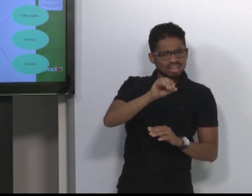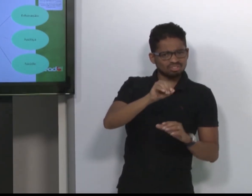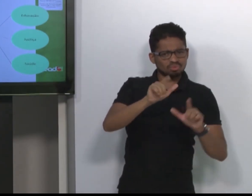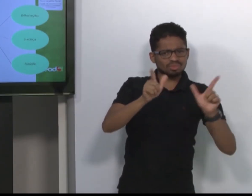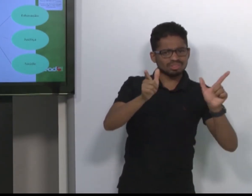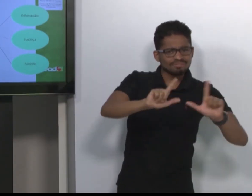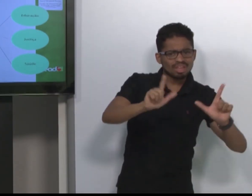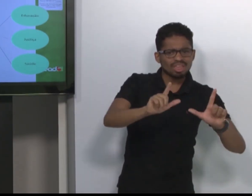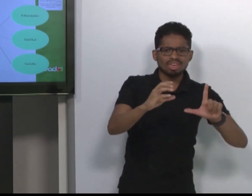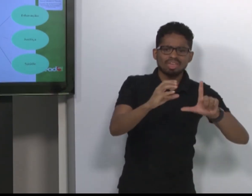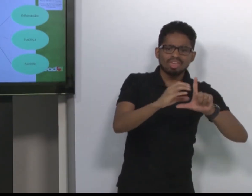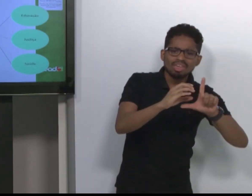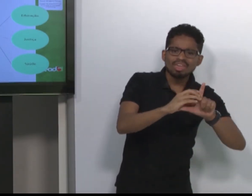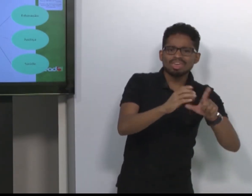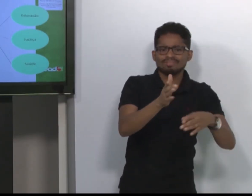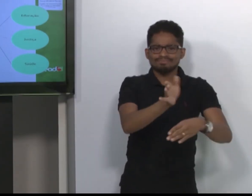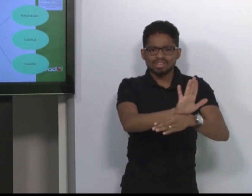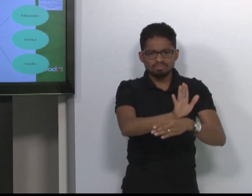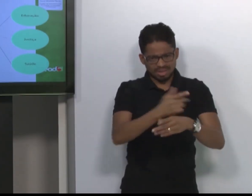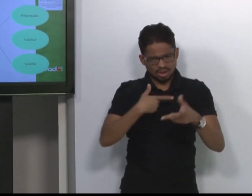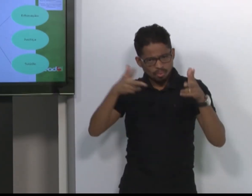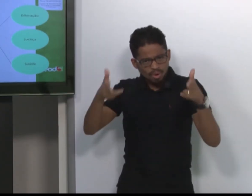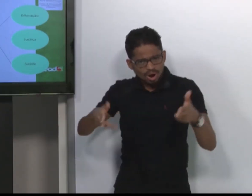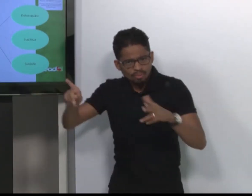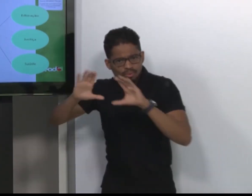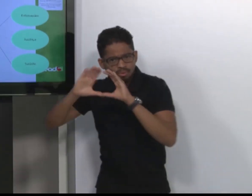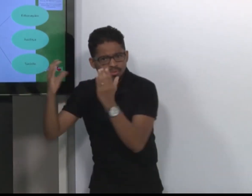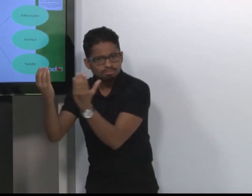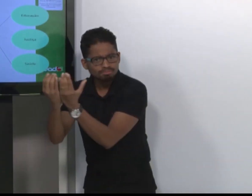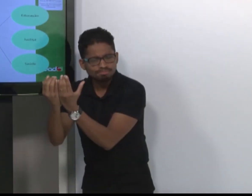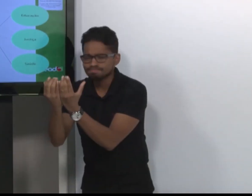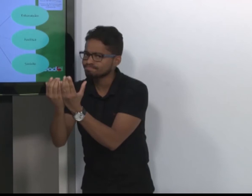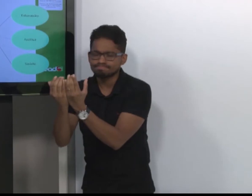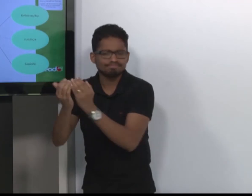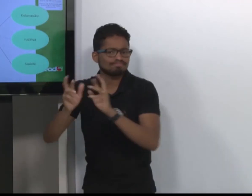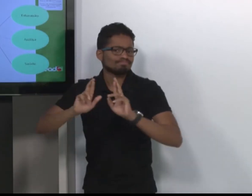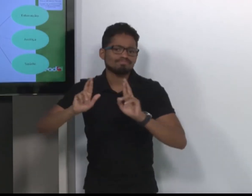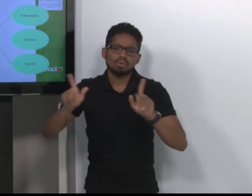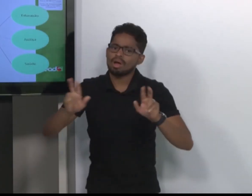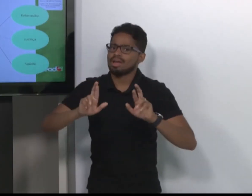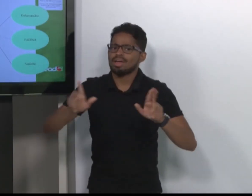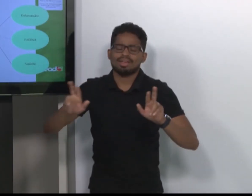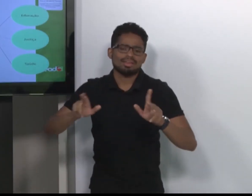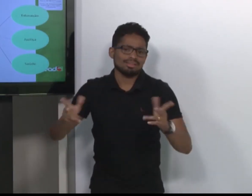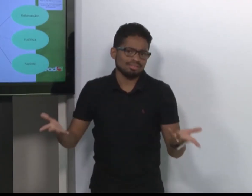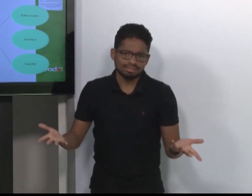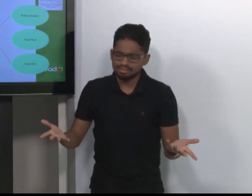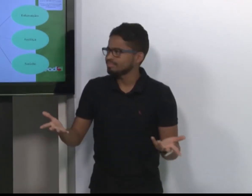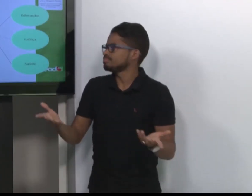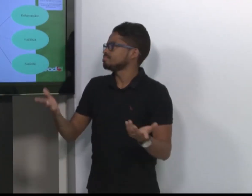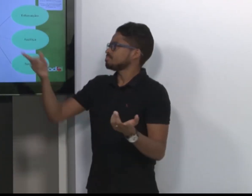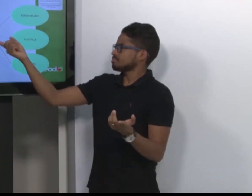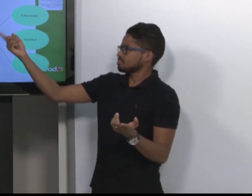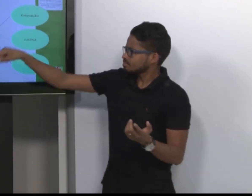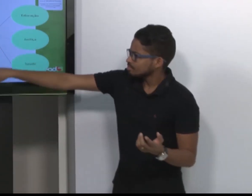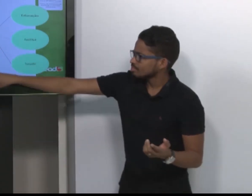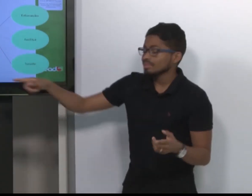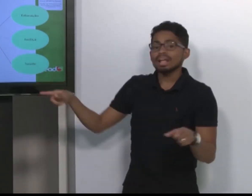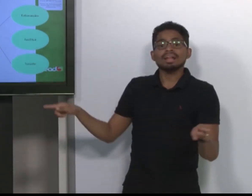E a atuação do intérprete na televisão, em filmes, é igual em congresso? Não.